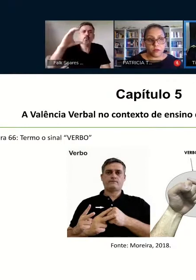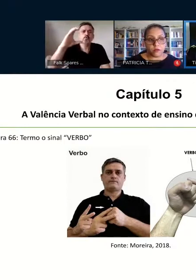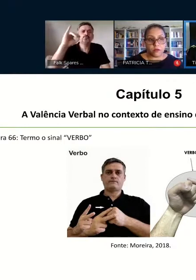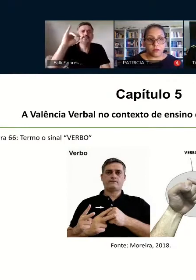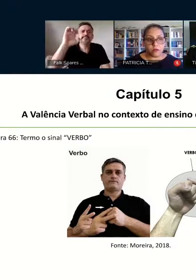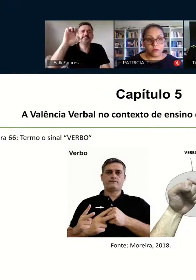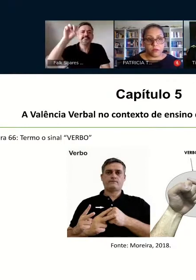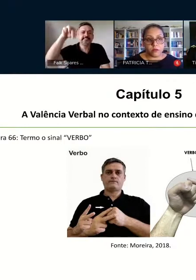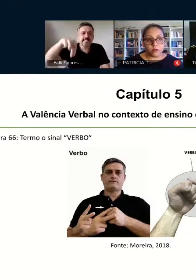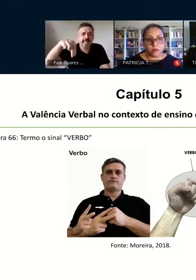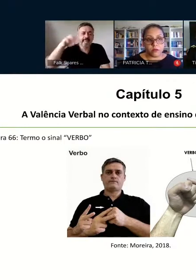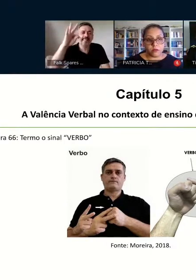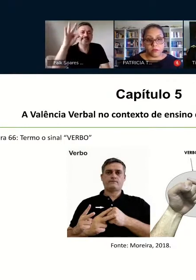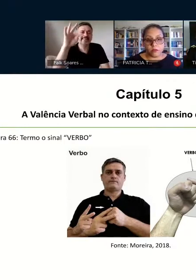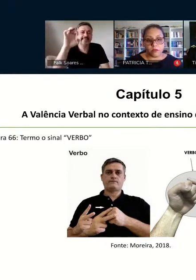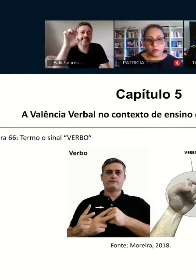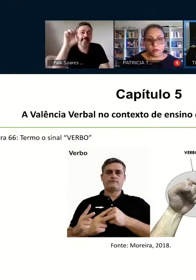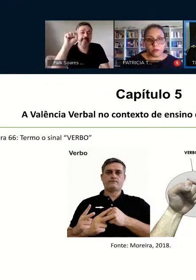autor